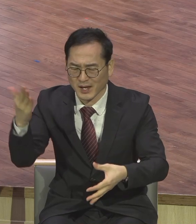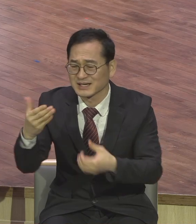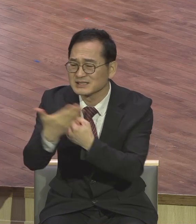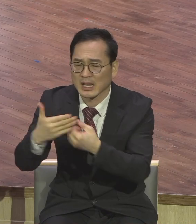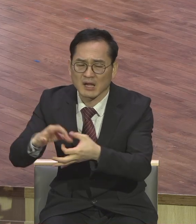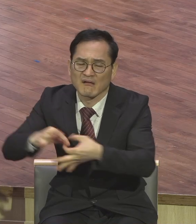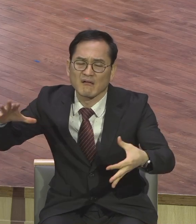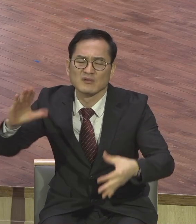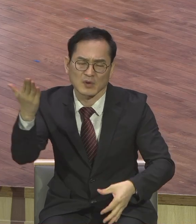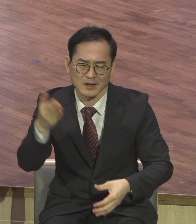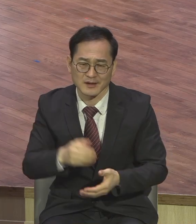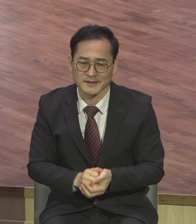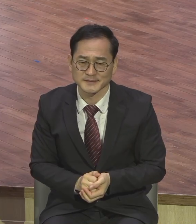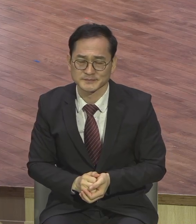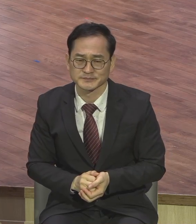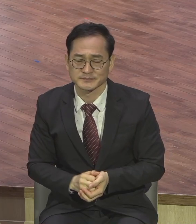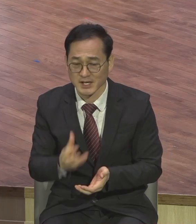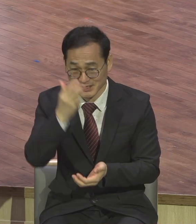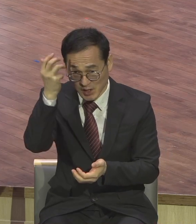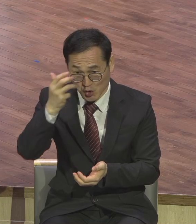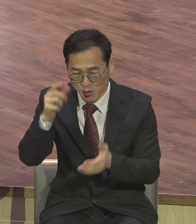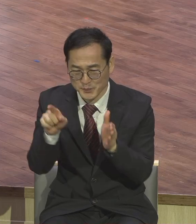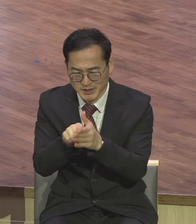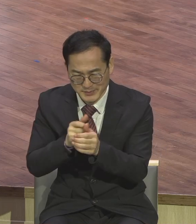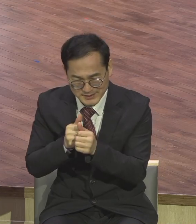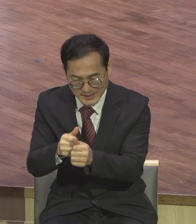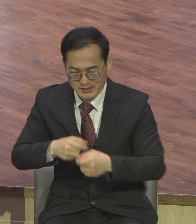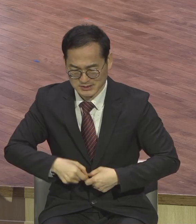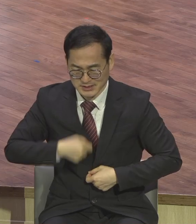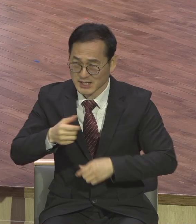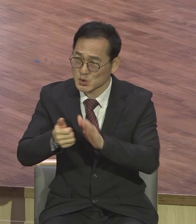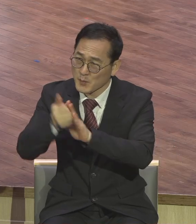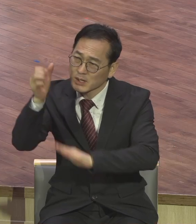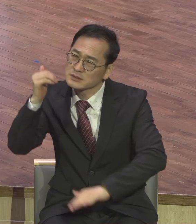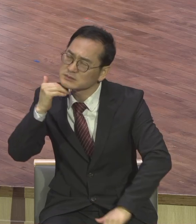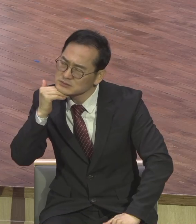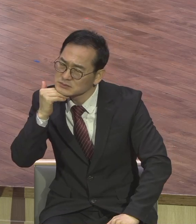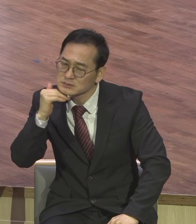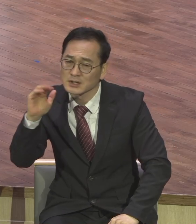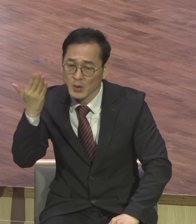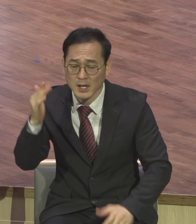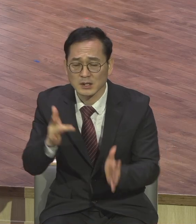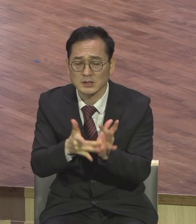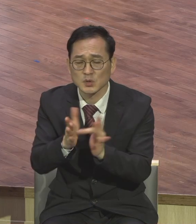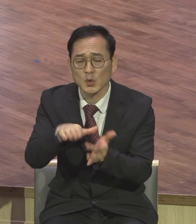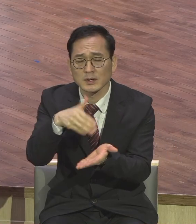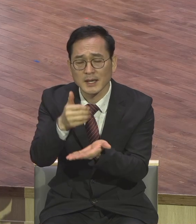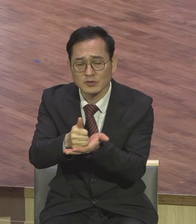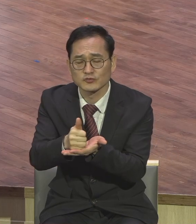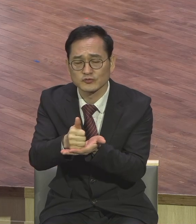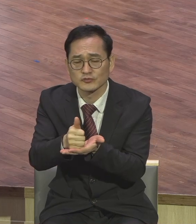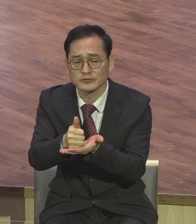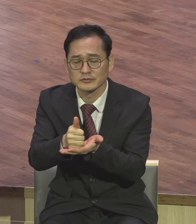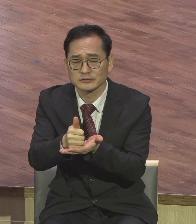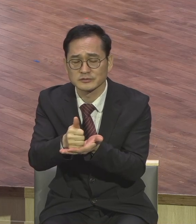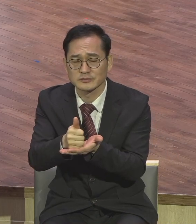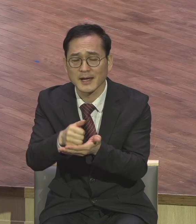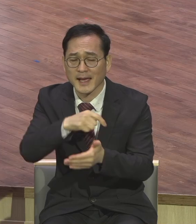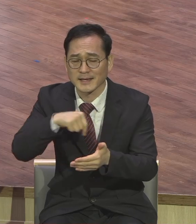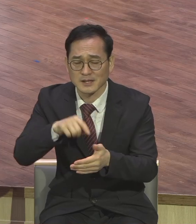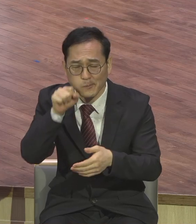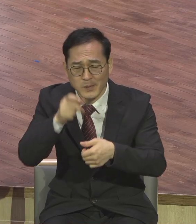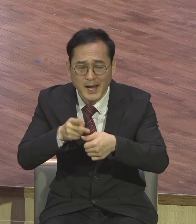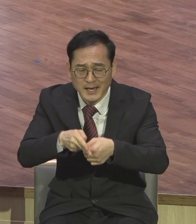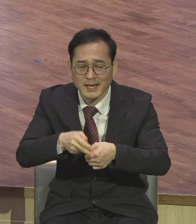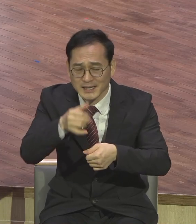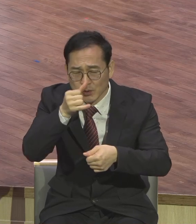떨어진 자로다. 우리가 성령으로 믿음을 따라 의의 소망을 기다리노니 그리스도 예수 안에서는 할례나 무할례나